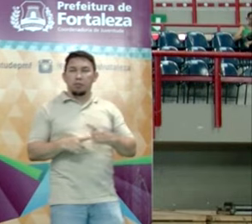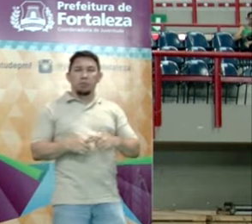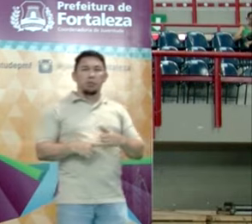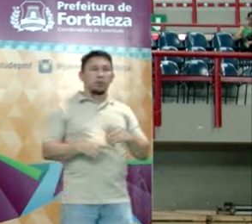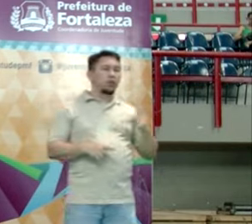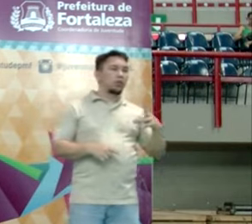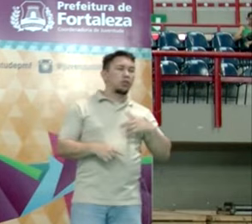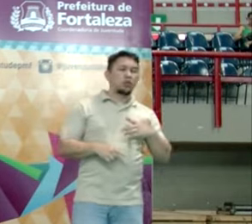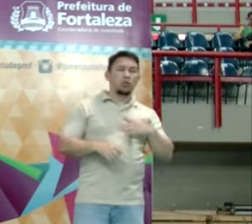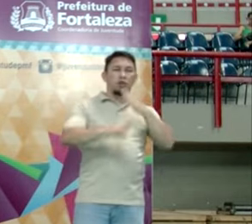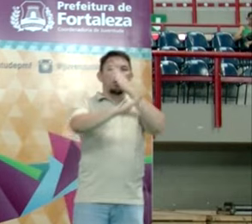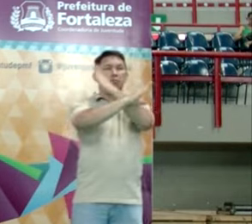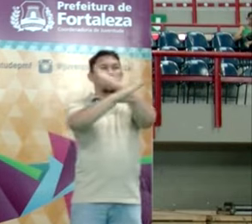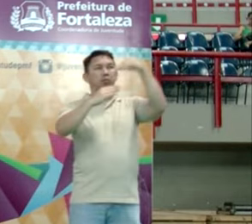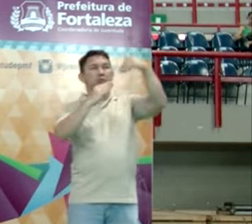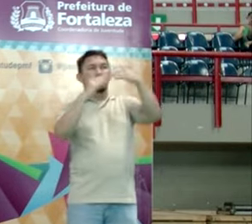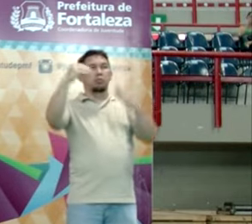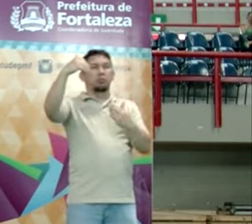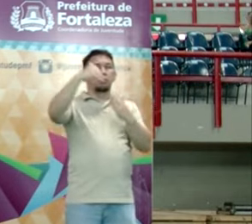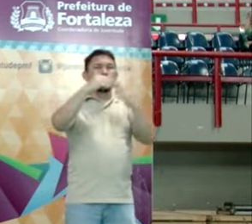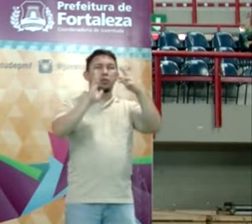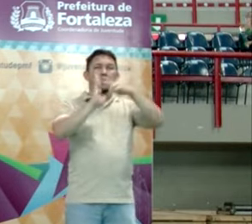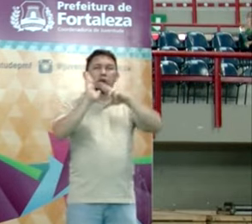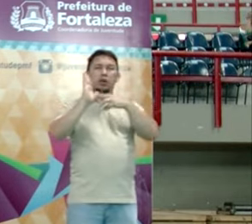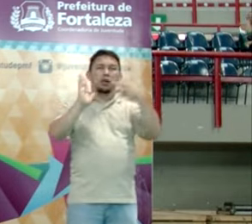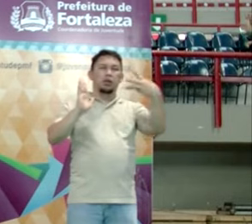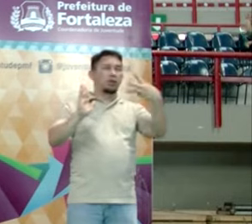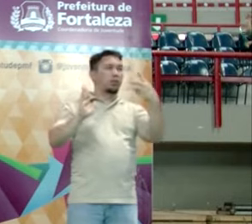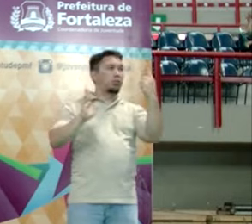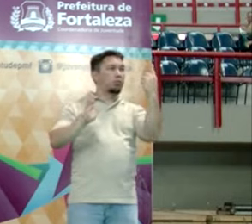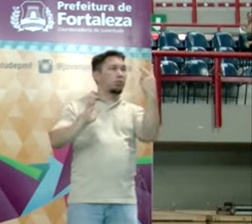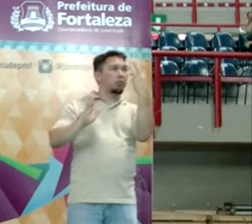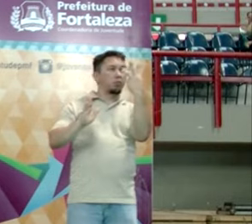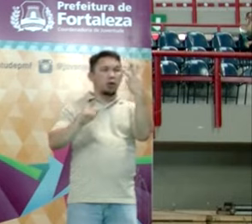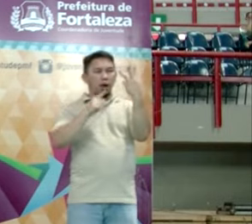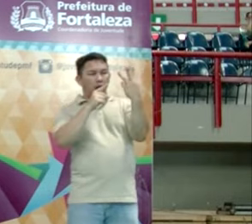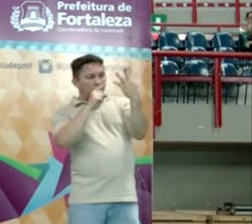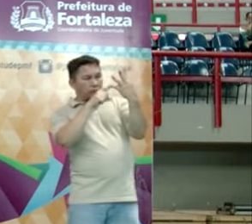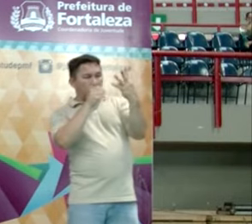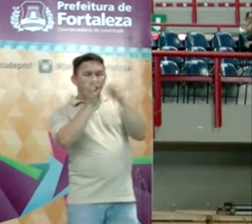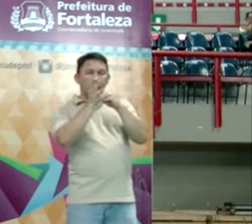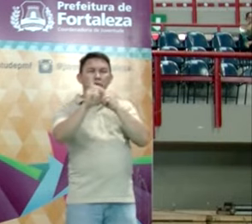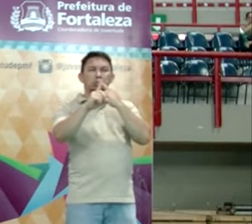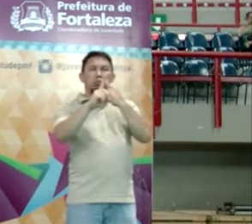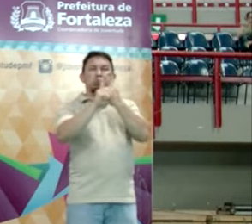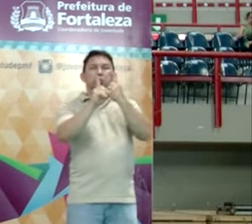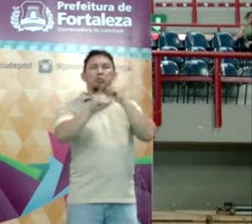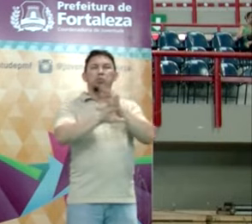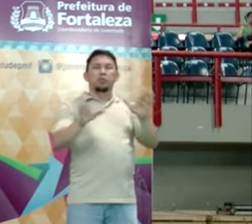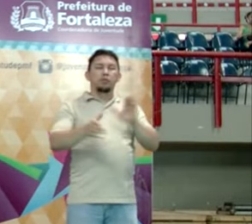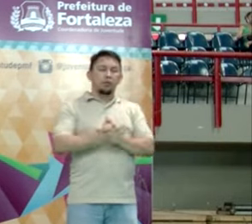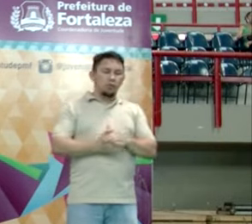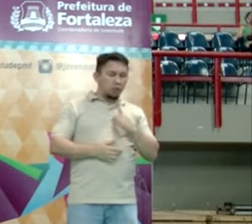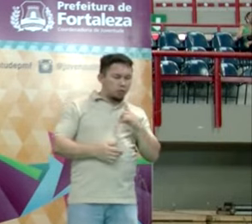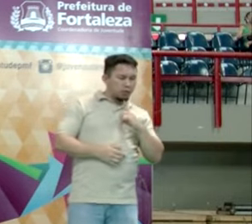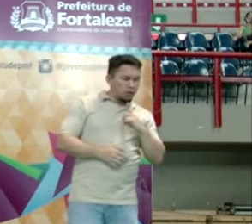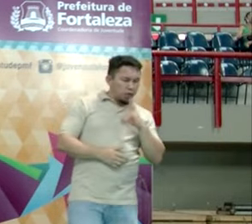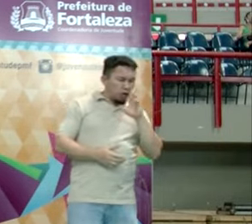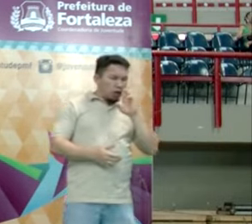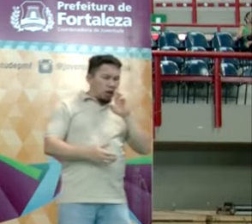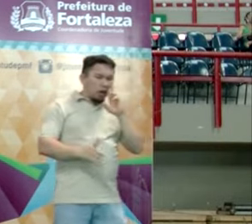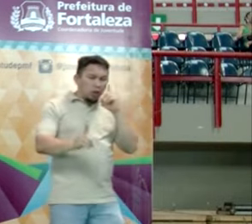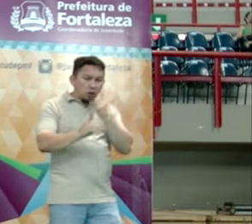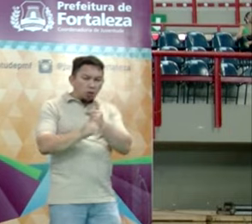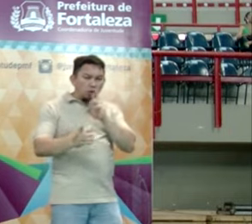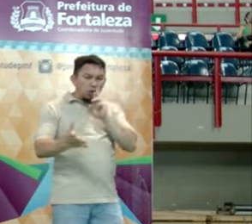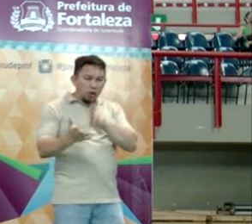resolver só por regra de 3, não dá? E outra coisa, achou a resposta, tente ver qual é realmente a pergunta.